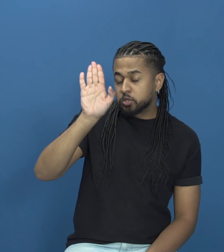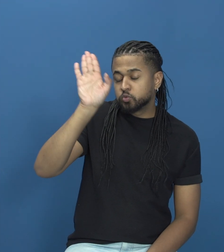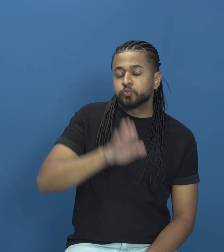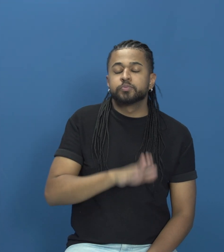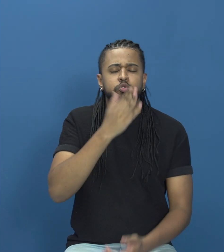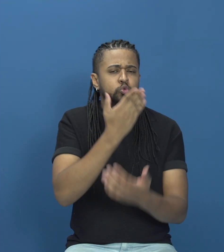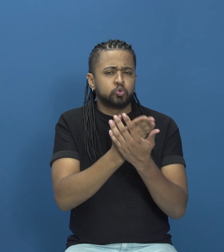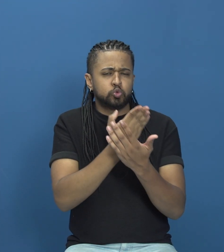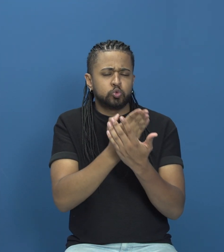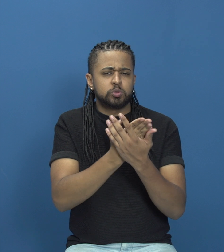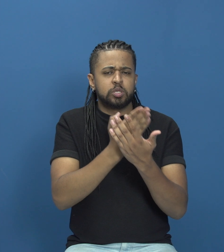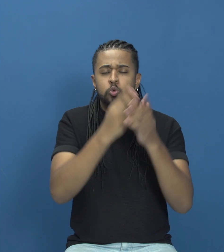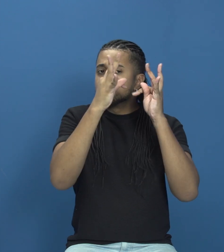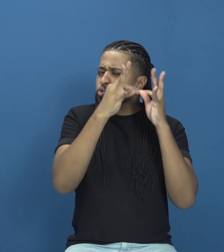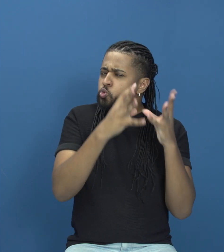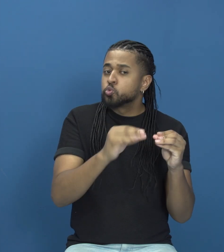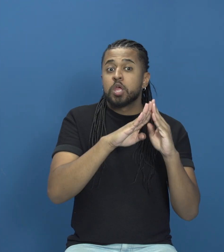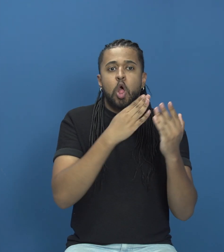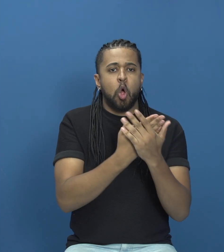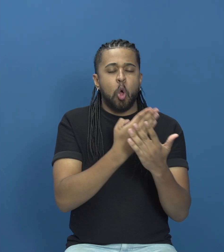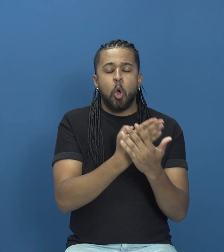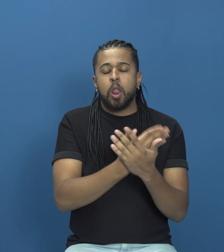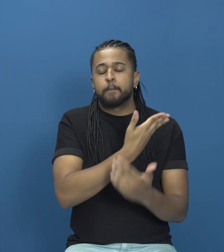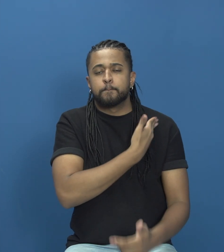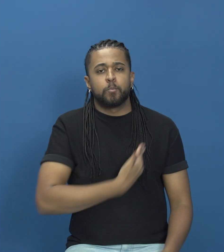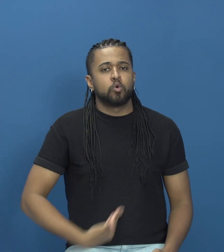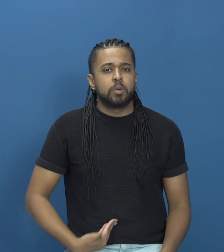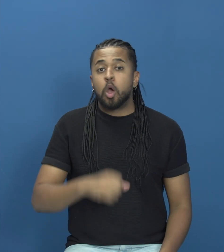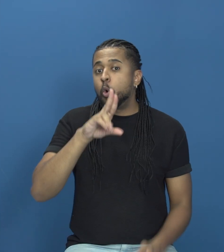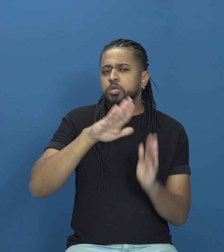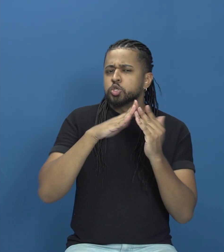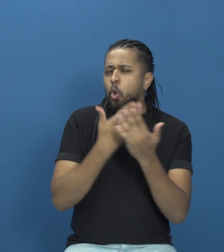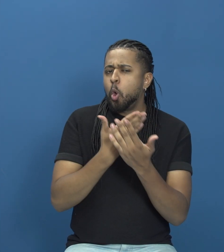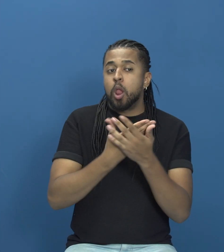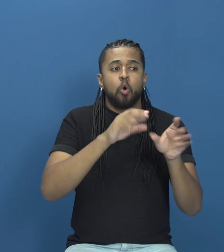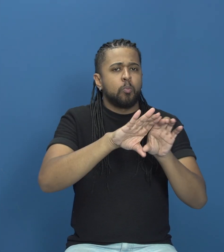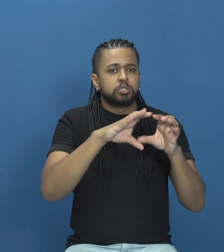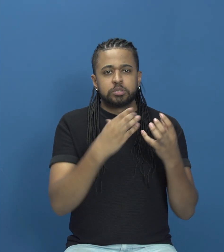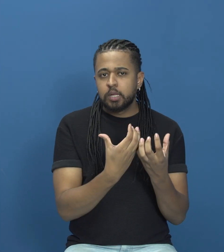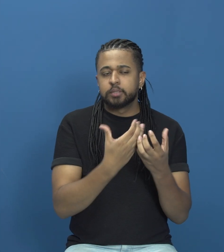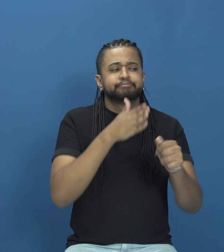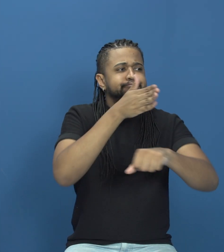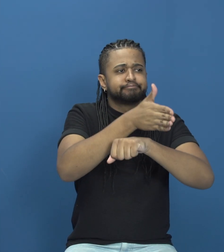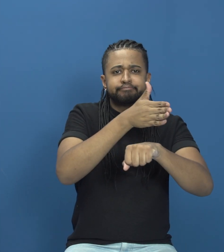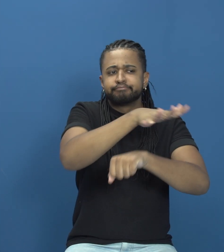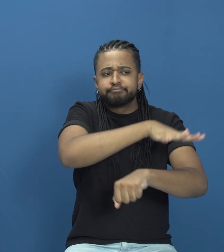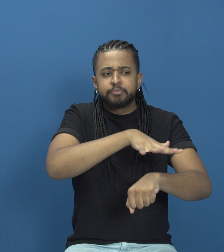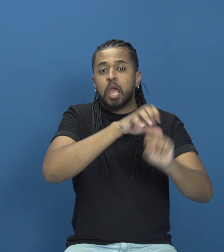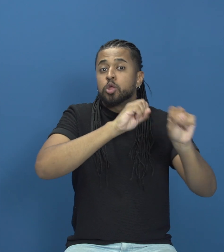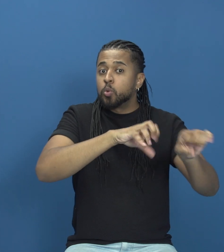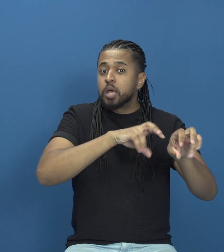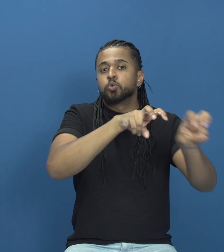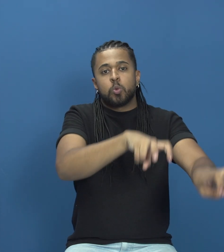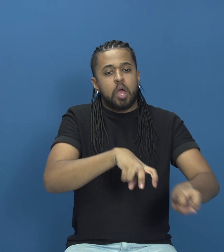Candidatos/candidatas que estudaram integralmente em escola pública ou em escolas comunitárias que atuam no âmbito da